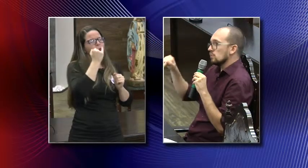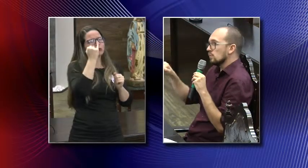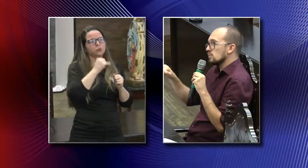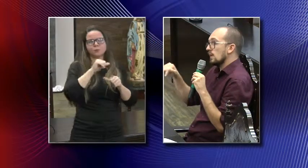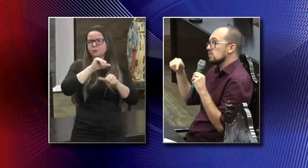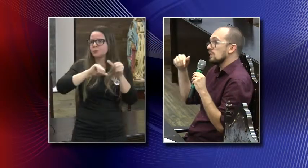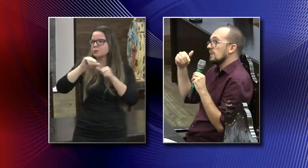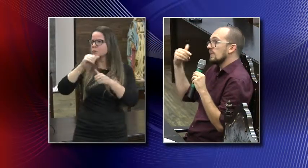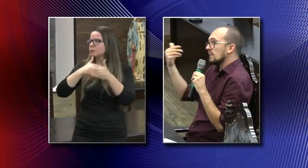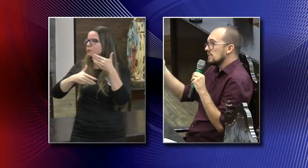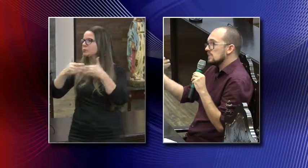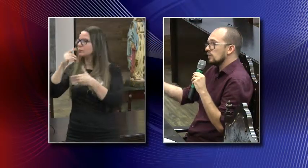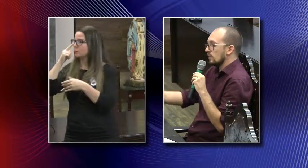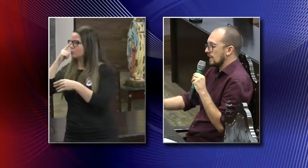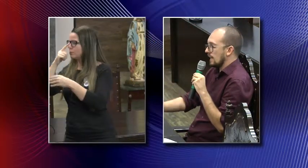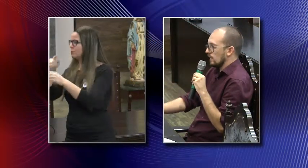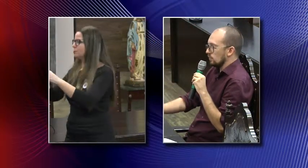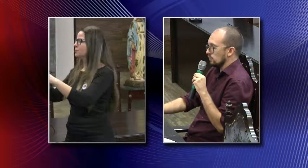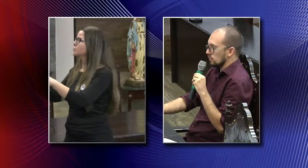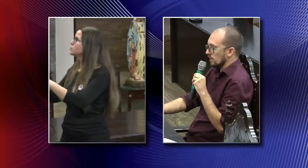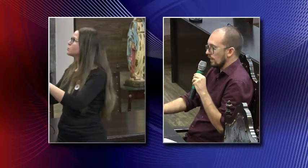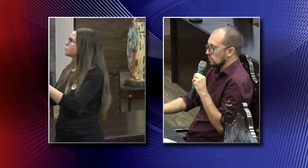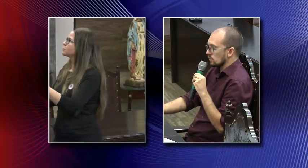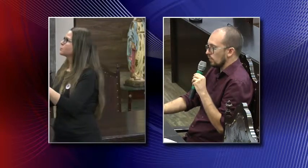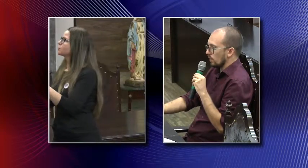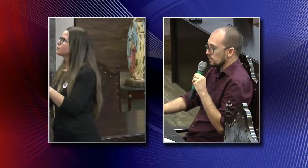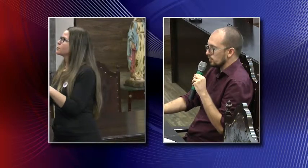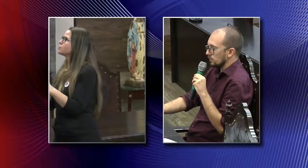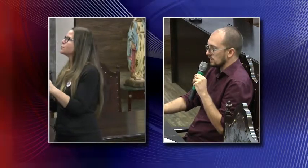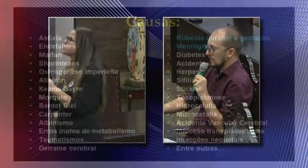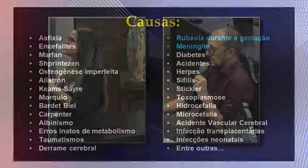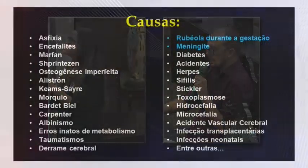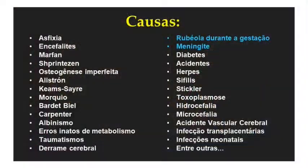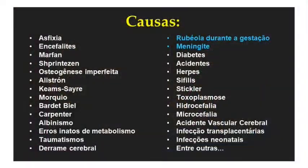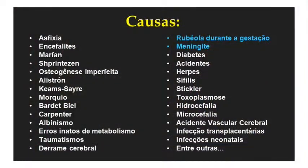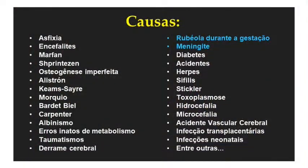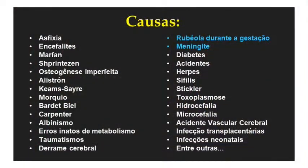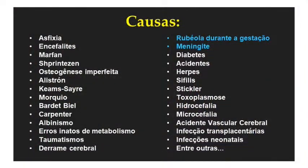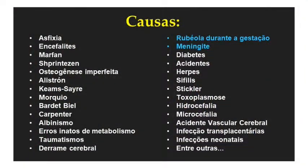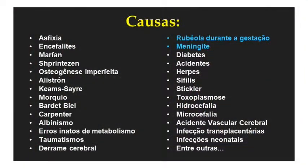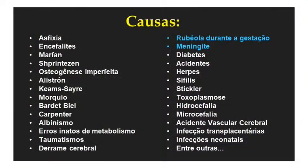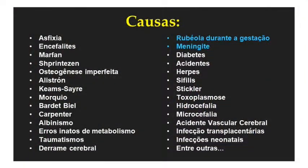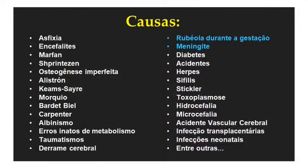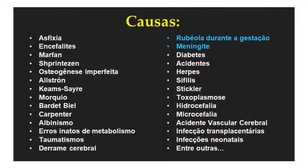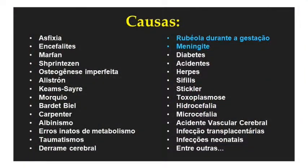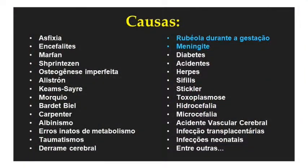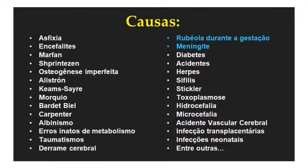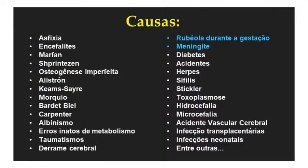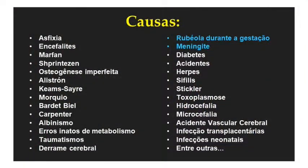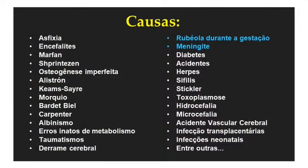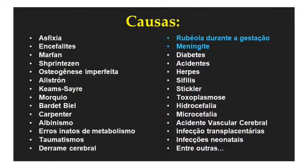surdos-cegos, ou surdos-cegos que se tornaram surdos-cegos? O próximo, por gentileza.